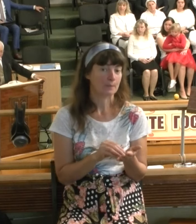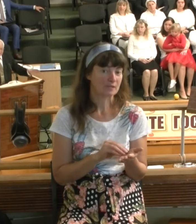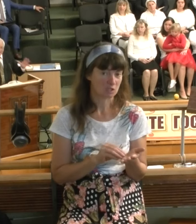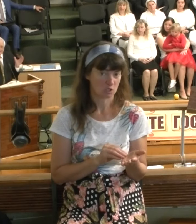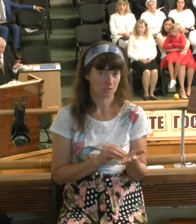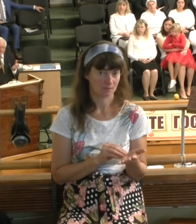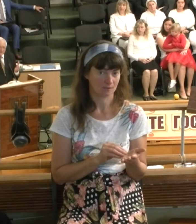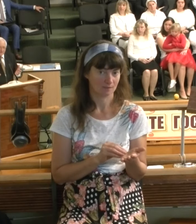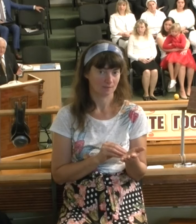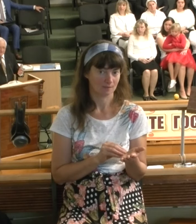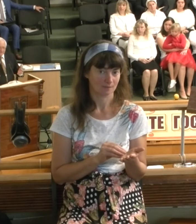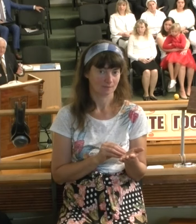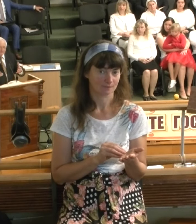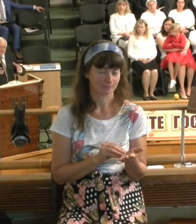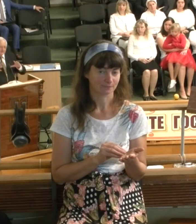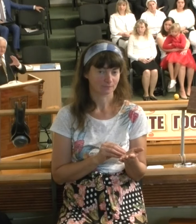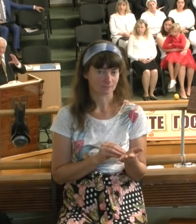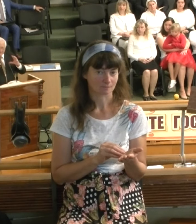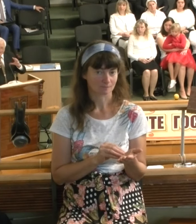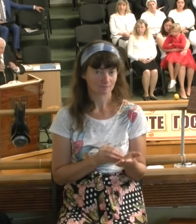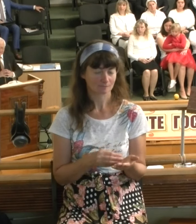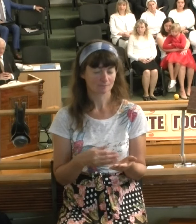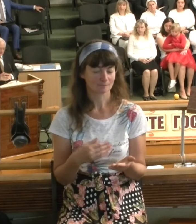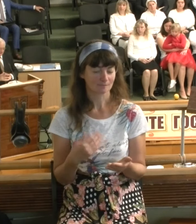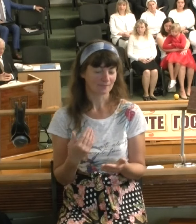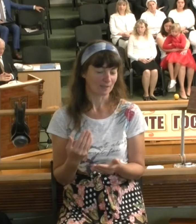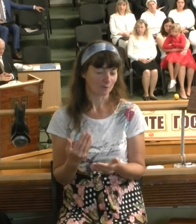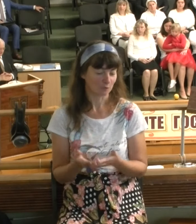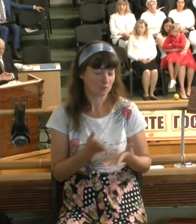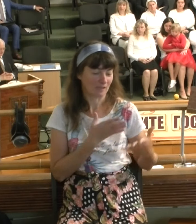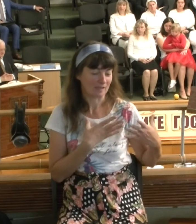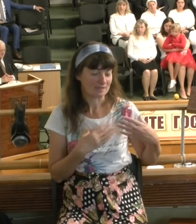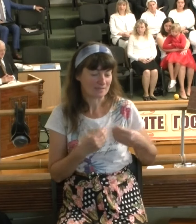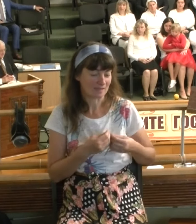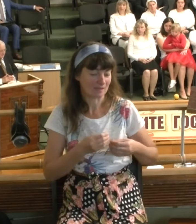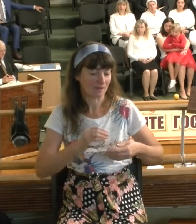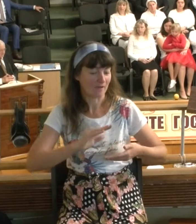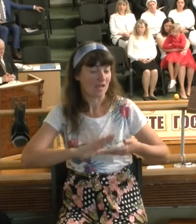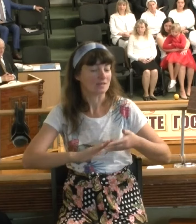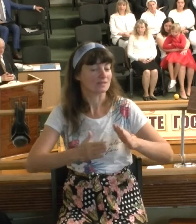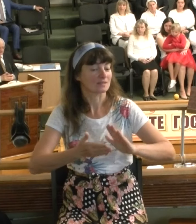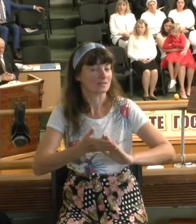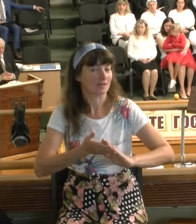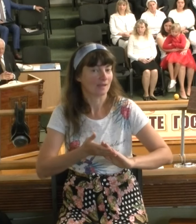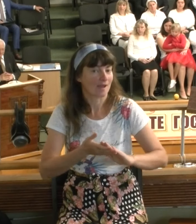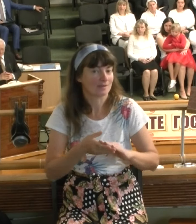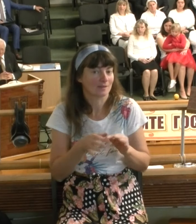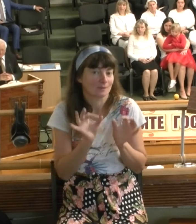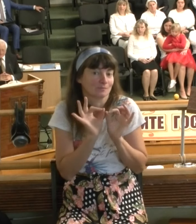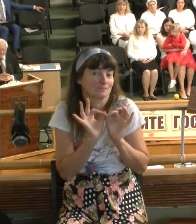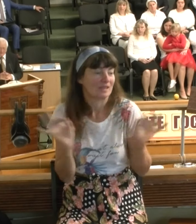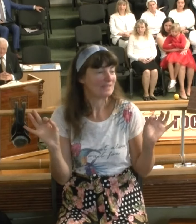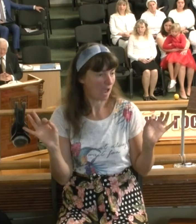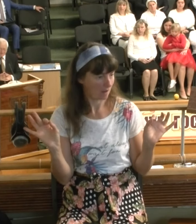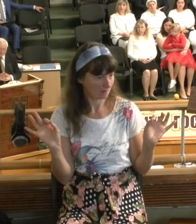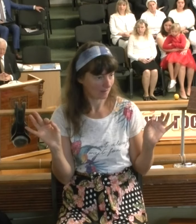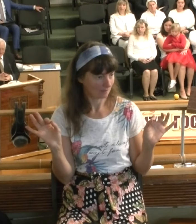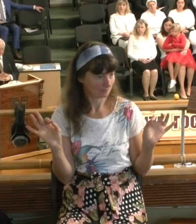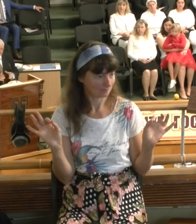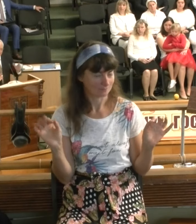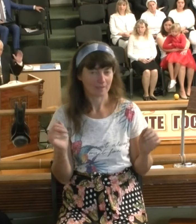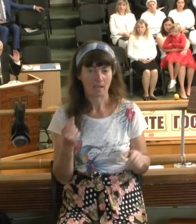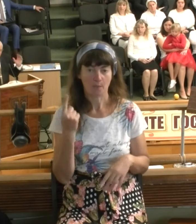об идеальном таком состоянии церкви. Вечеря Господня, первое послание